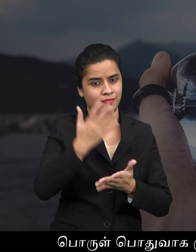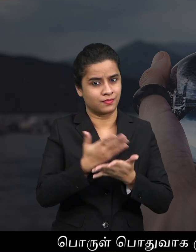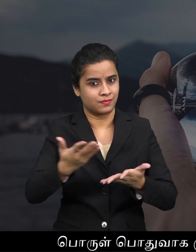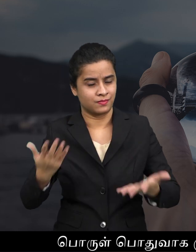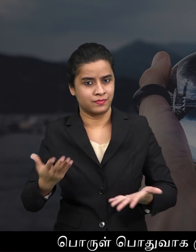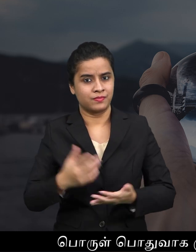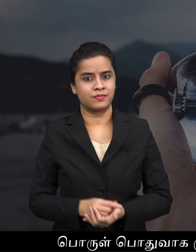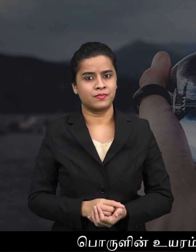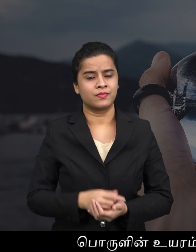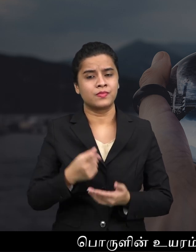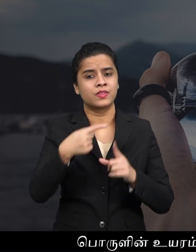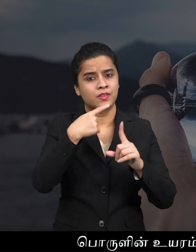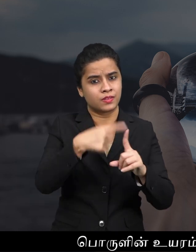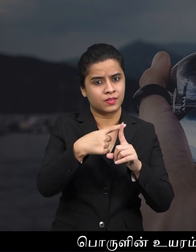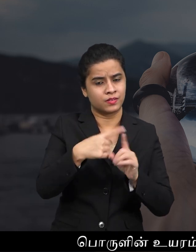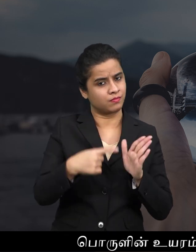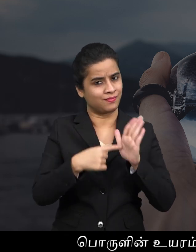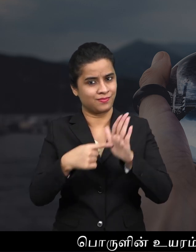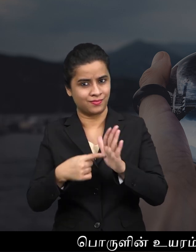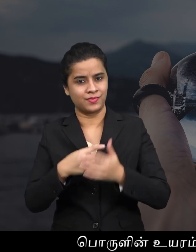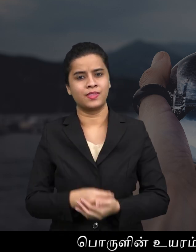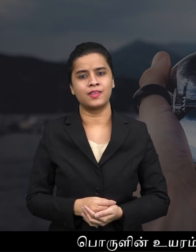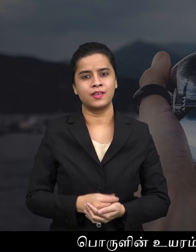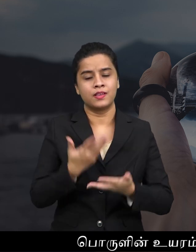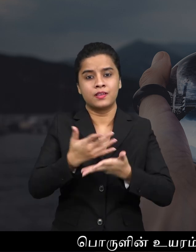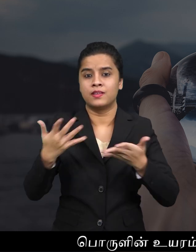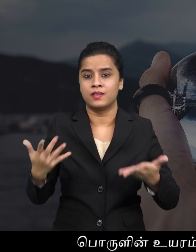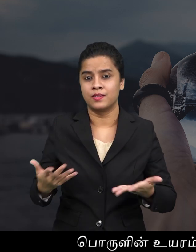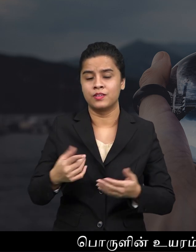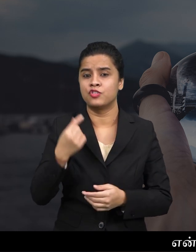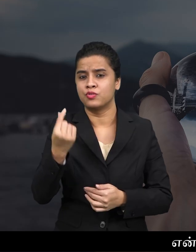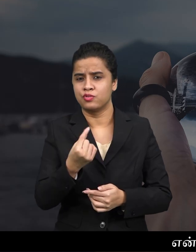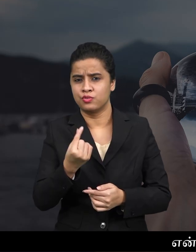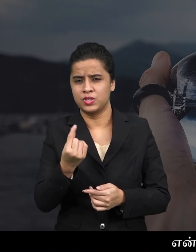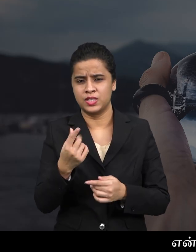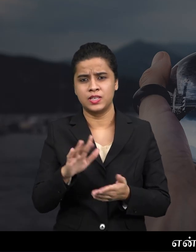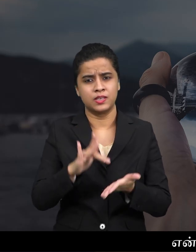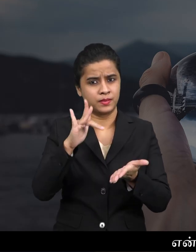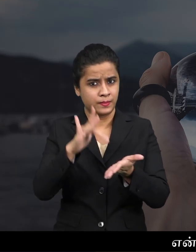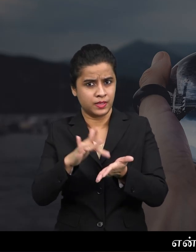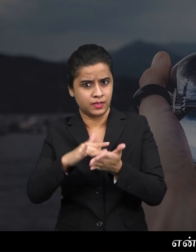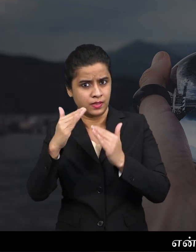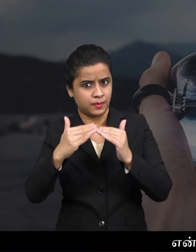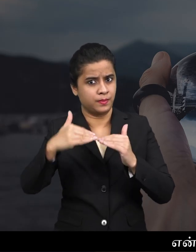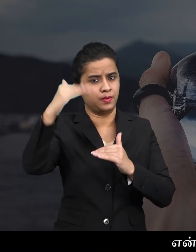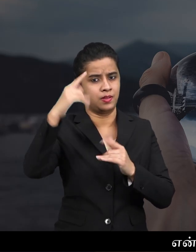மேலே வைக்கப்படுவதால் பொருளின் உயரம் நேர்மறையாக எடுத்துக்கொள்ளப்படுகிறது என்பதை நீங்கள்